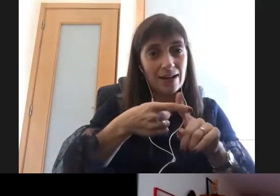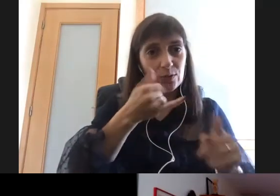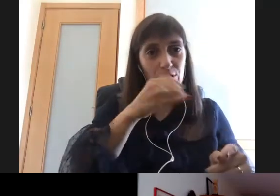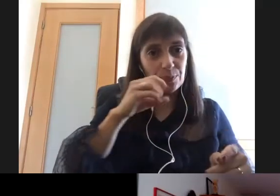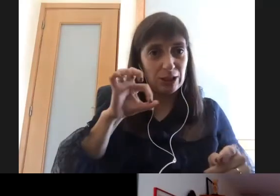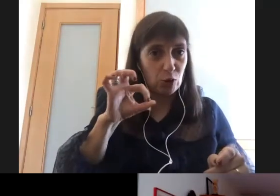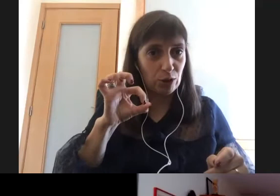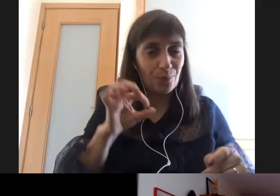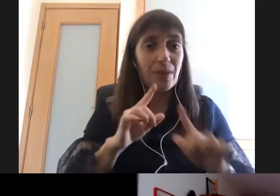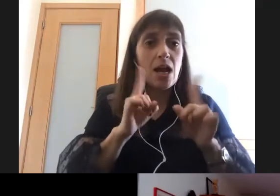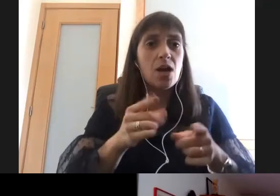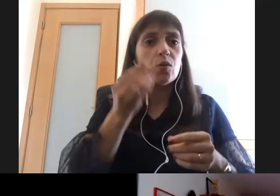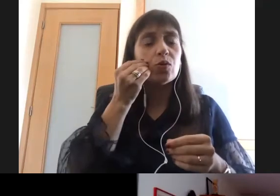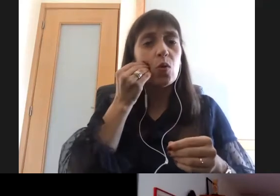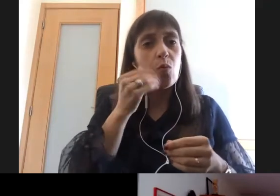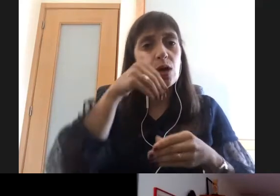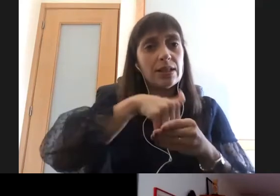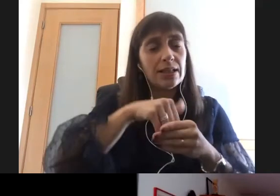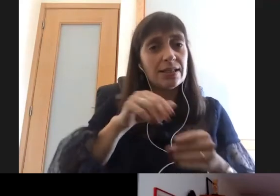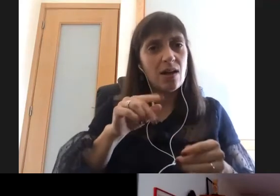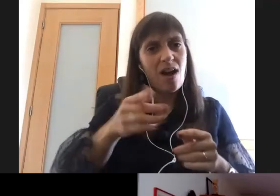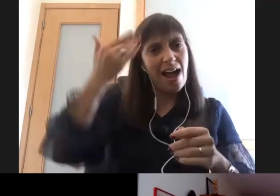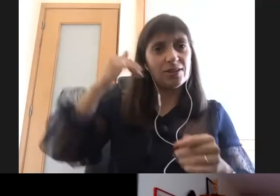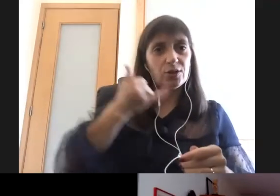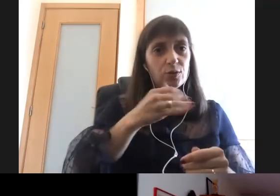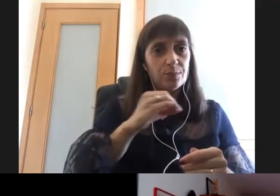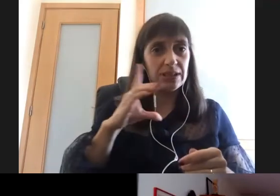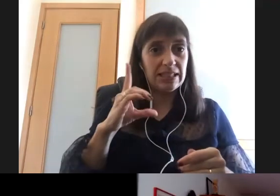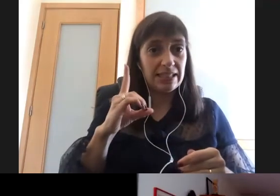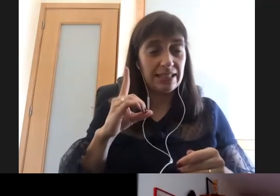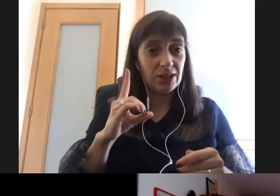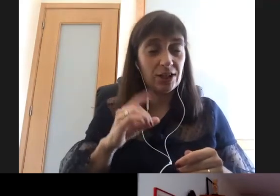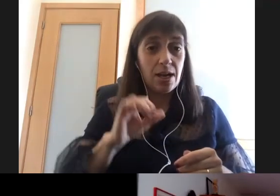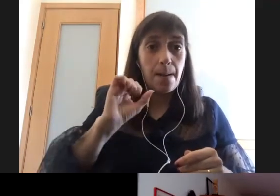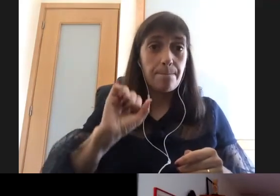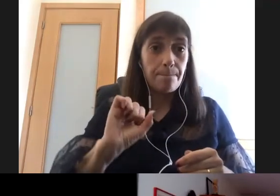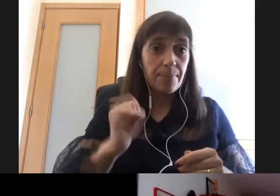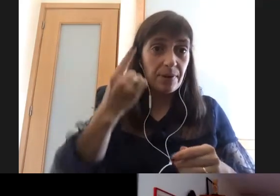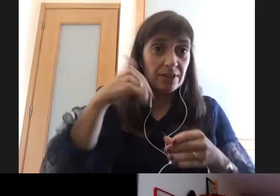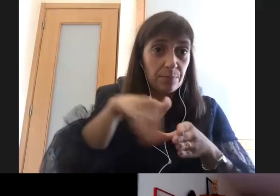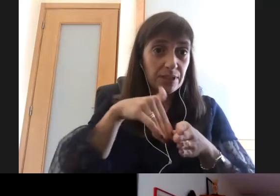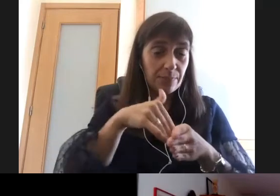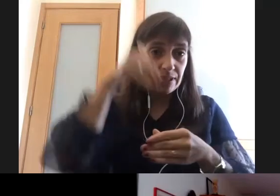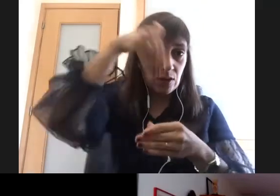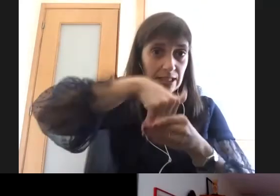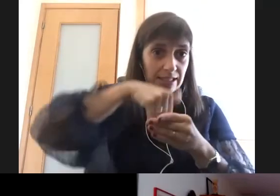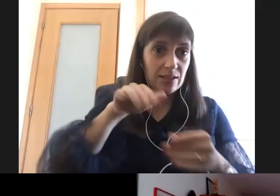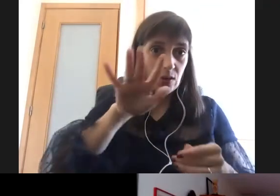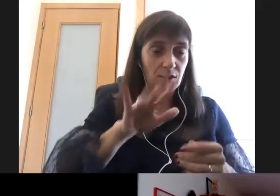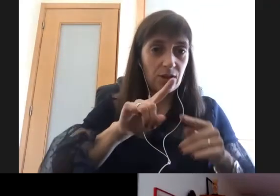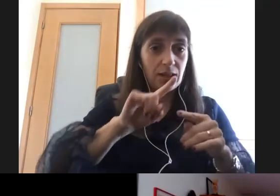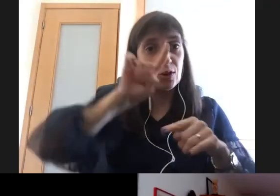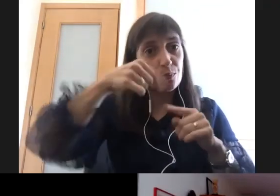Na verdade, nasceu na eleição de 2016, foi uma eleição municipal, a primeira participação numa eleição nacional. Foi em 2018